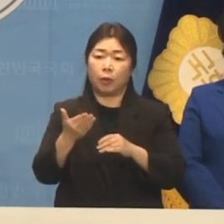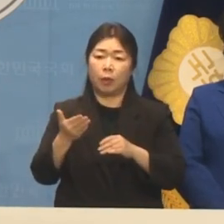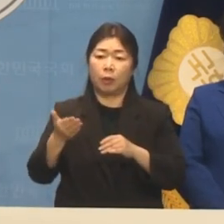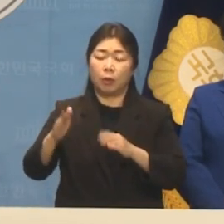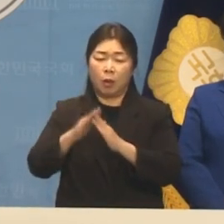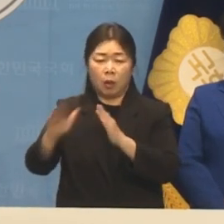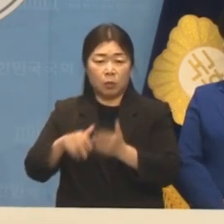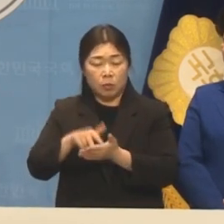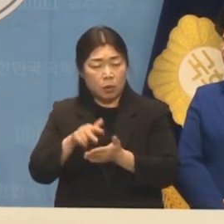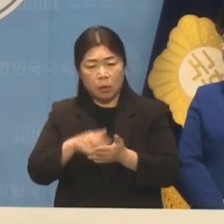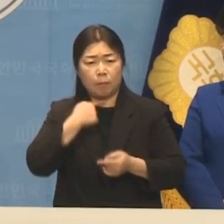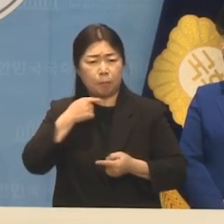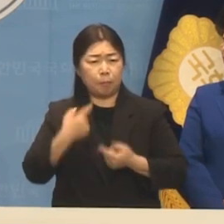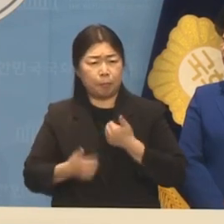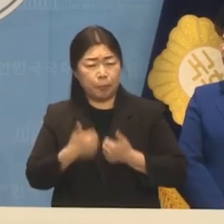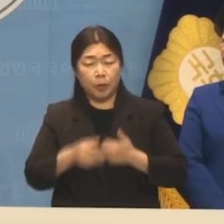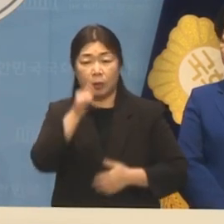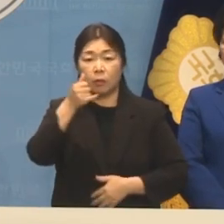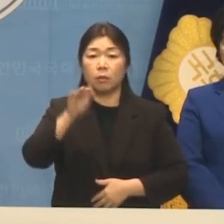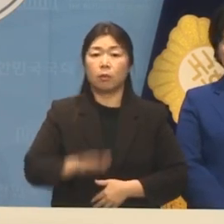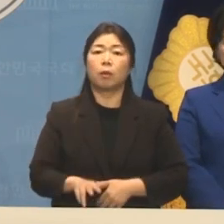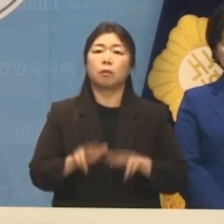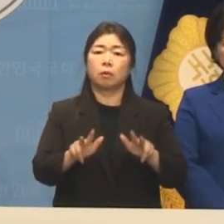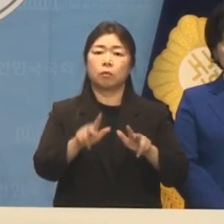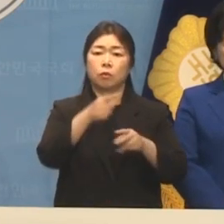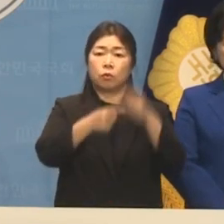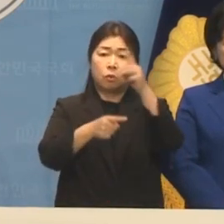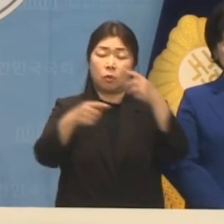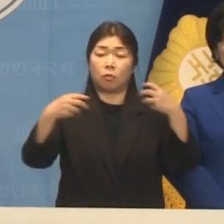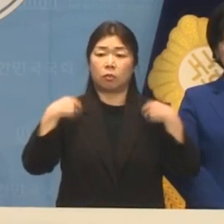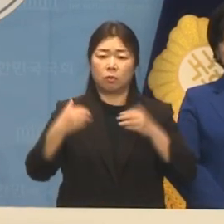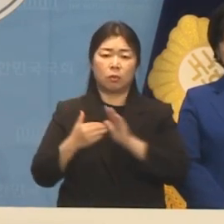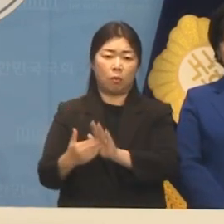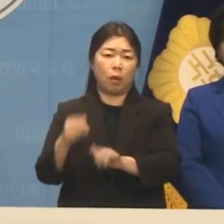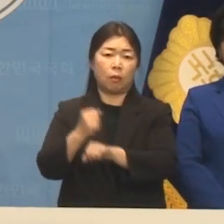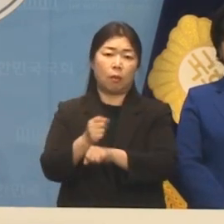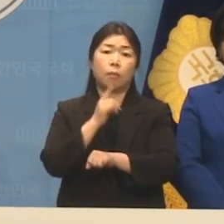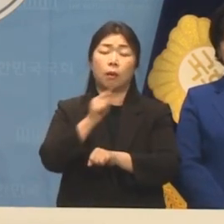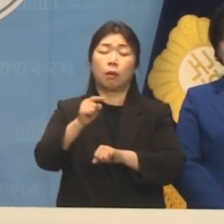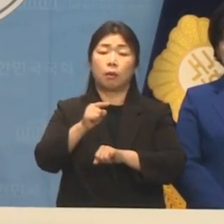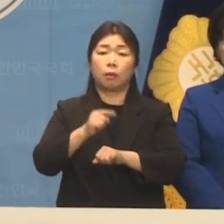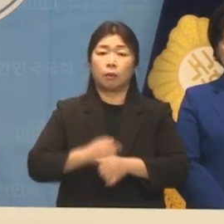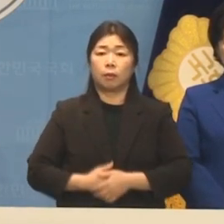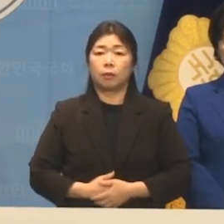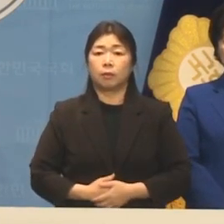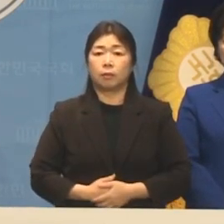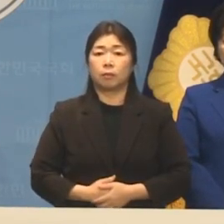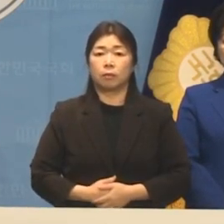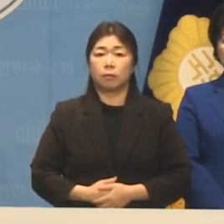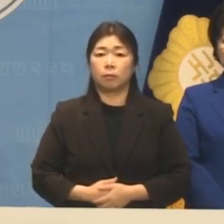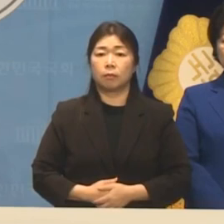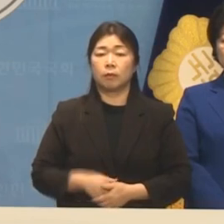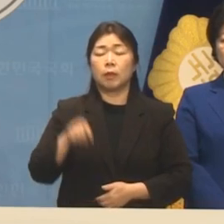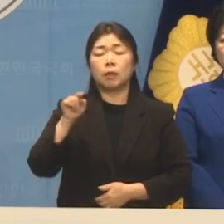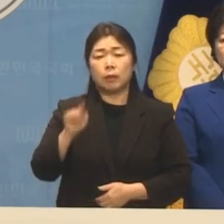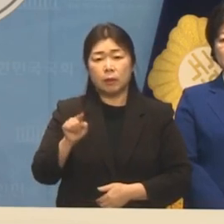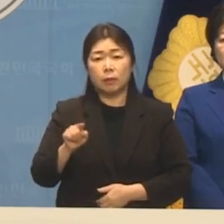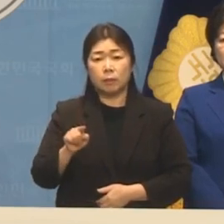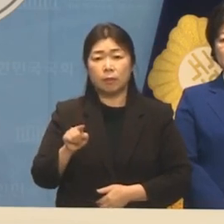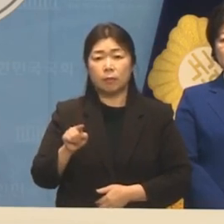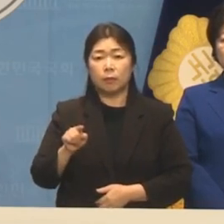이 법조차도 지금 윤석열 정부는 거부권을 행사하겠다라고 하고 있습니다. 도대체